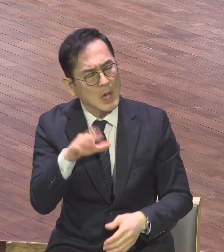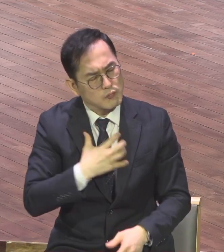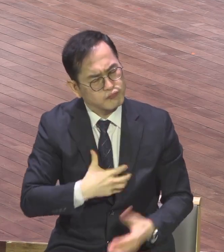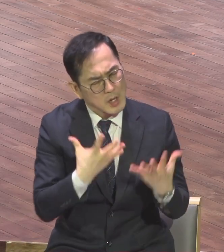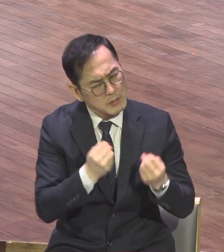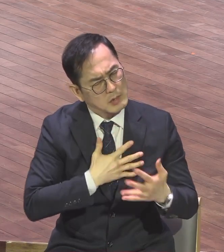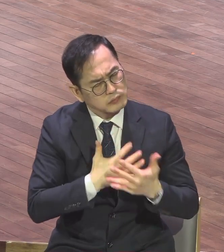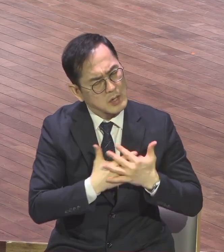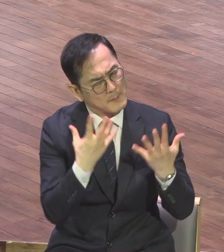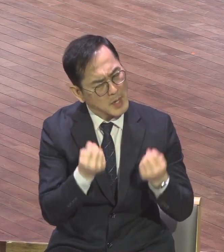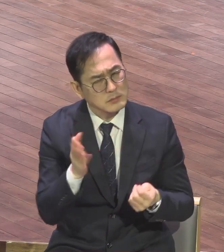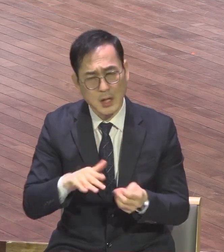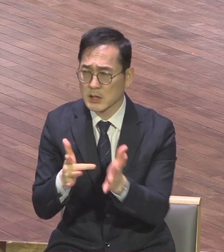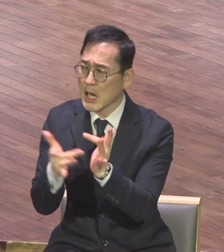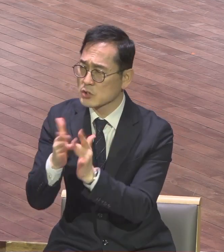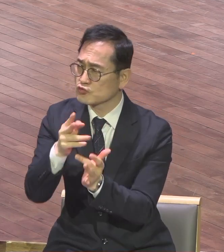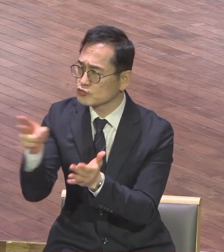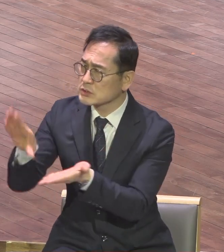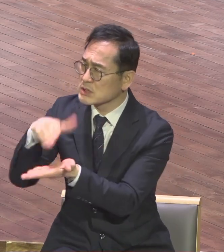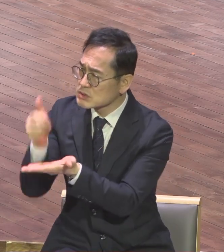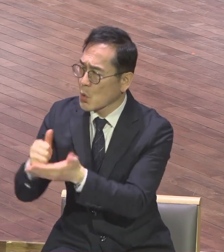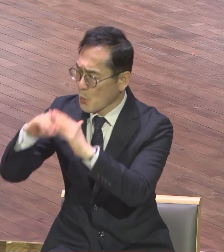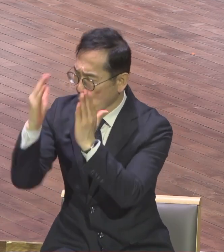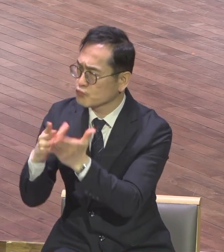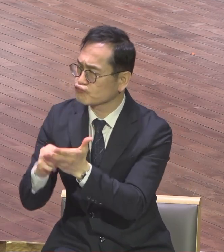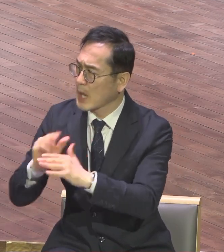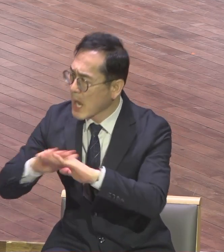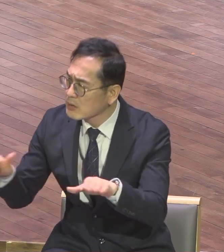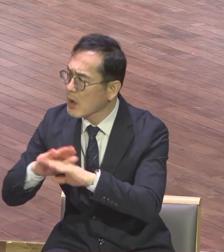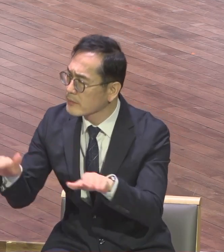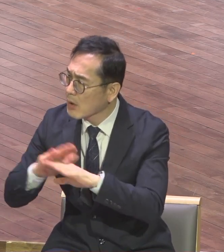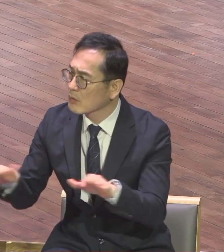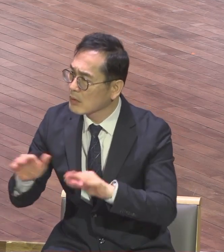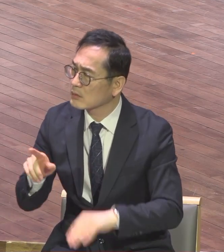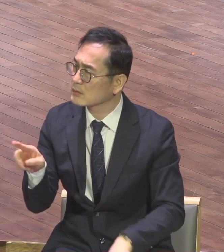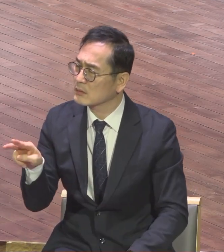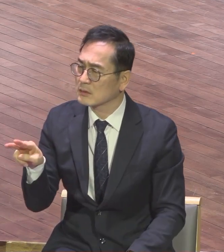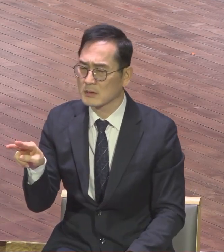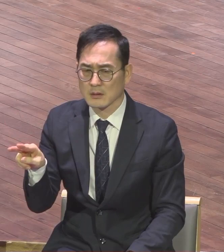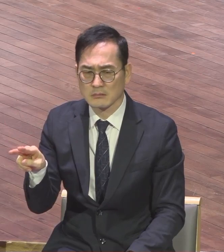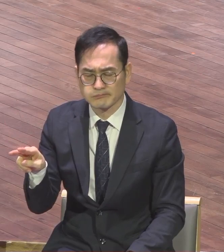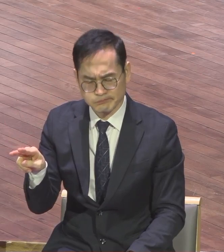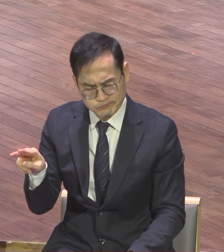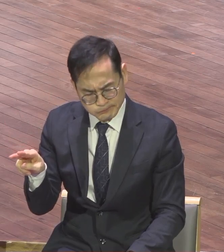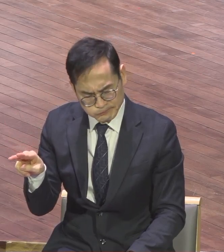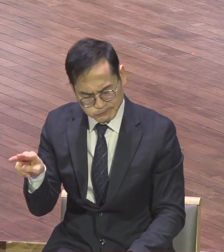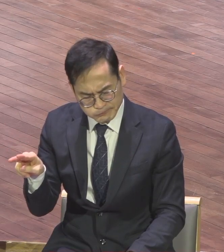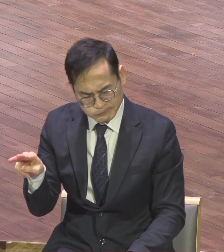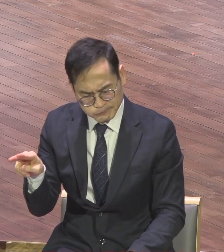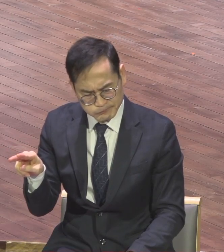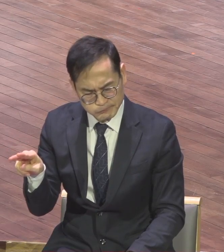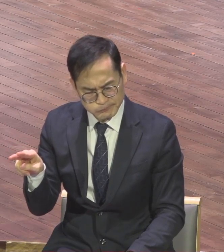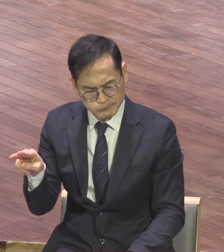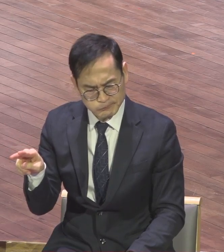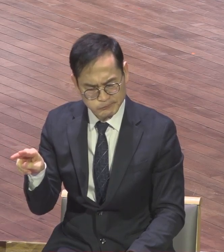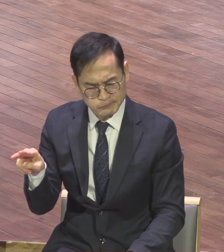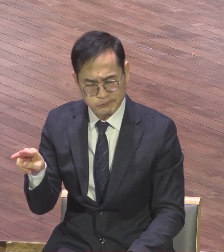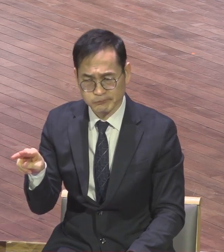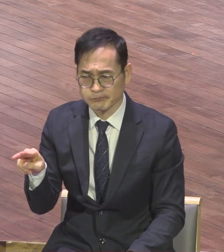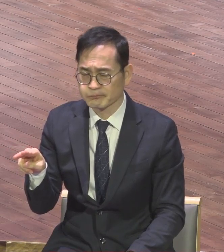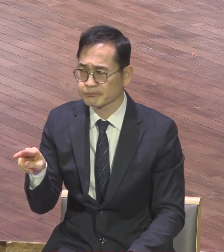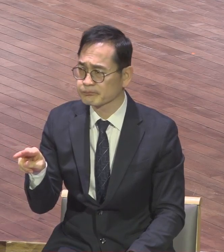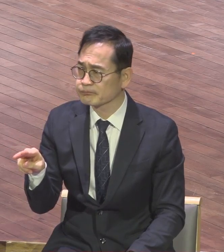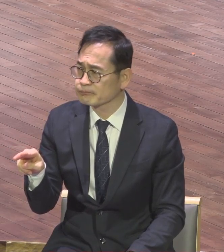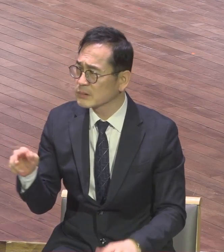많은데 계속 예수는 그리스도, 예수는 그리스도 뭔가 질문도 하면 안 될 것 같고요. 아 근데 죄송한데 뭐가 끝난 거예요? 라고 묻기에는 내가 교회를 너무 오래